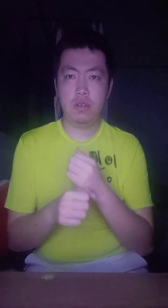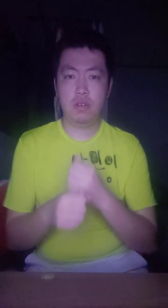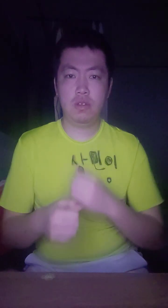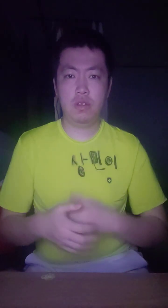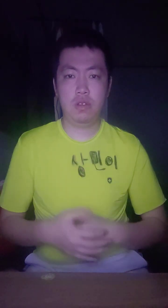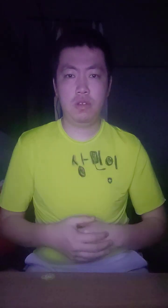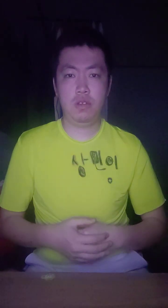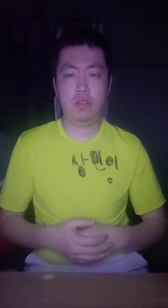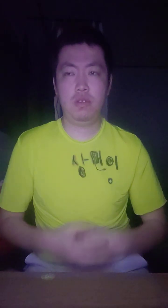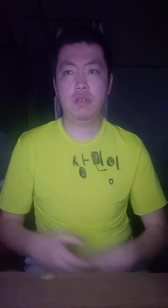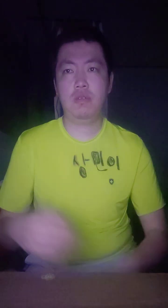뉴스 최휘지입니다.